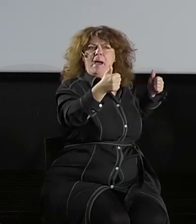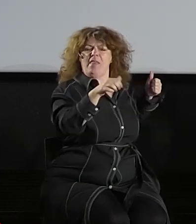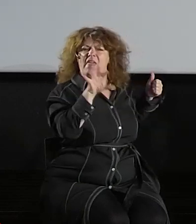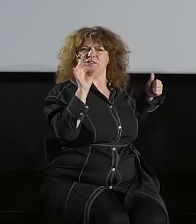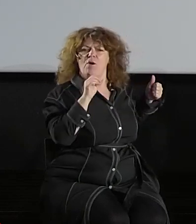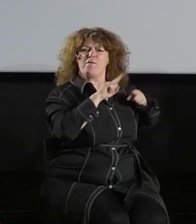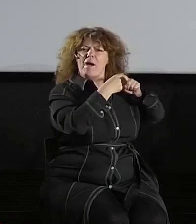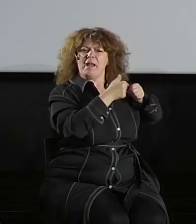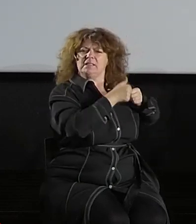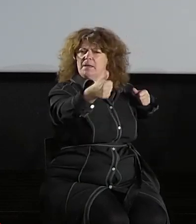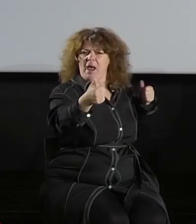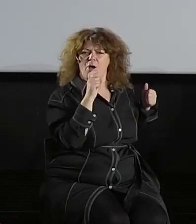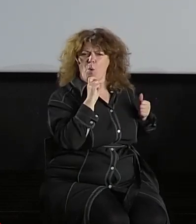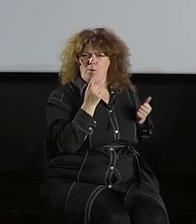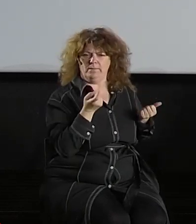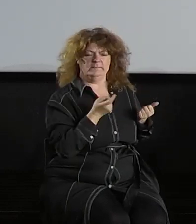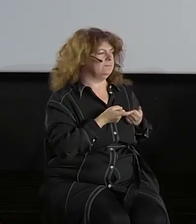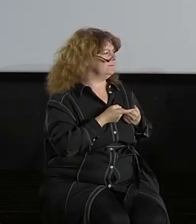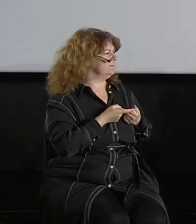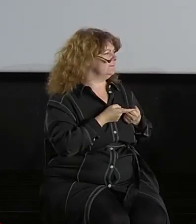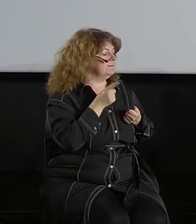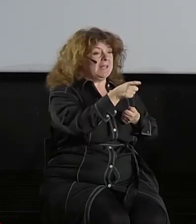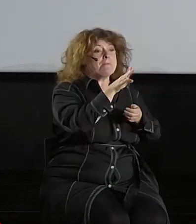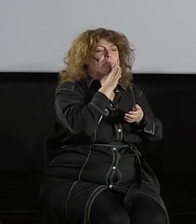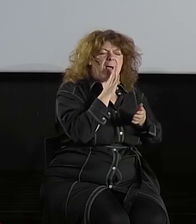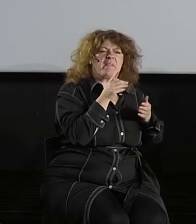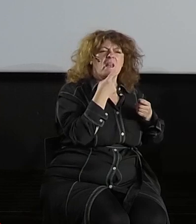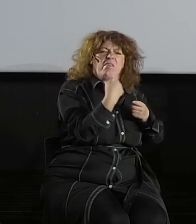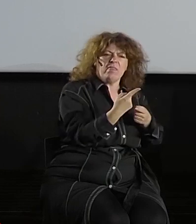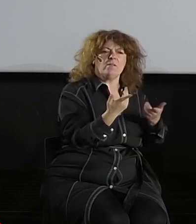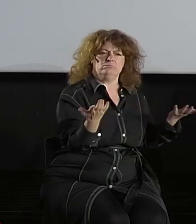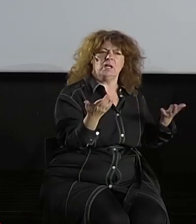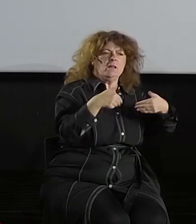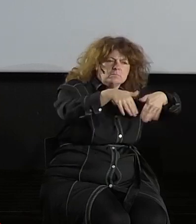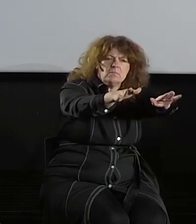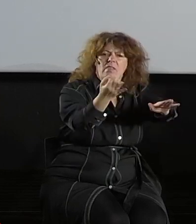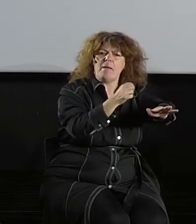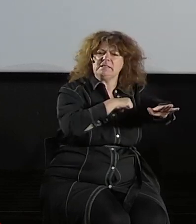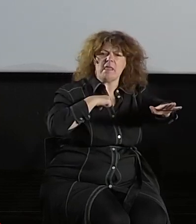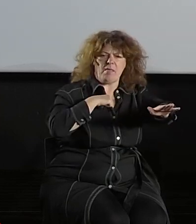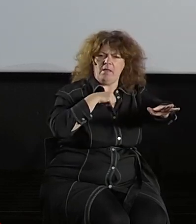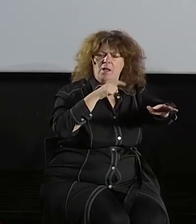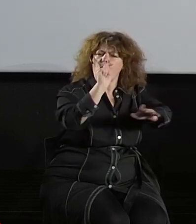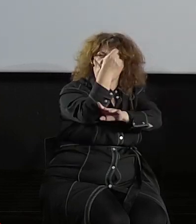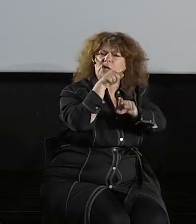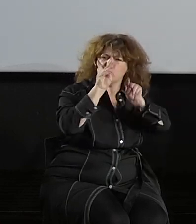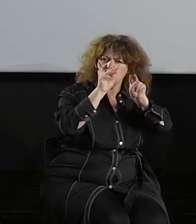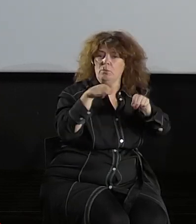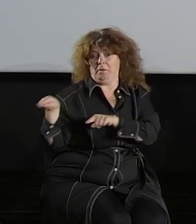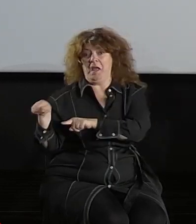punto de o sea perdón eh ahí es la madre la que le dice bueno tienes que independizarte y conseguir tal en el caso de Helen Keller